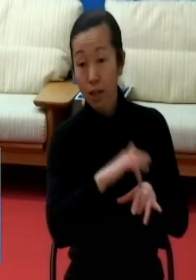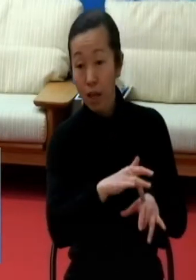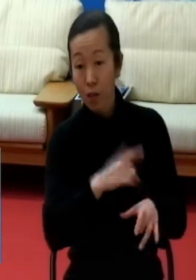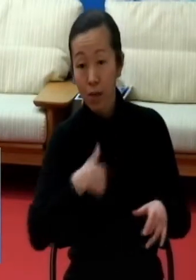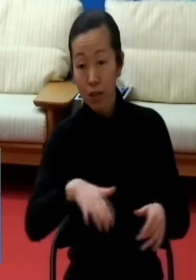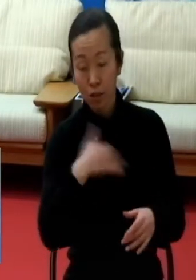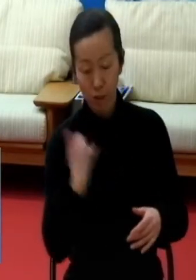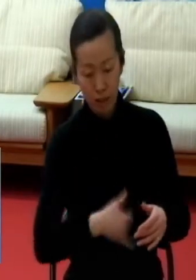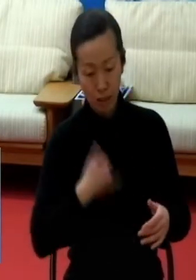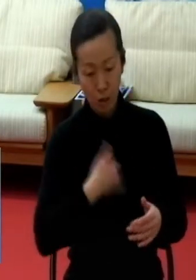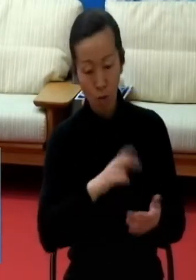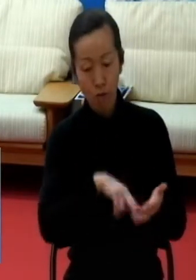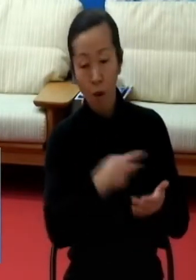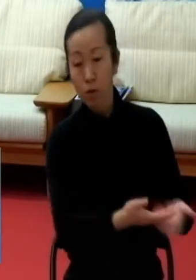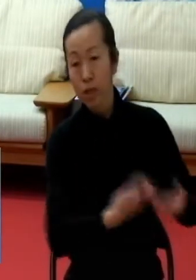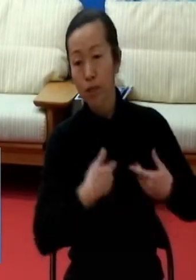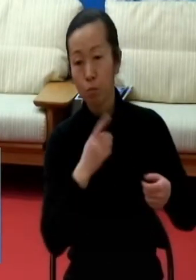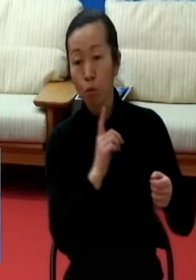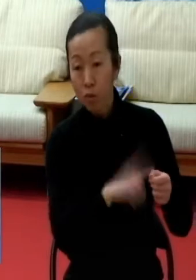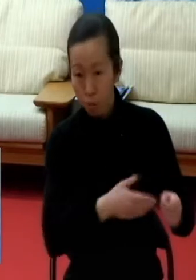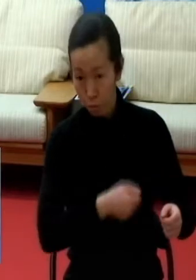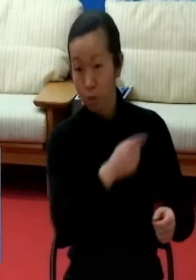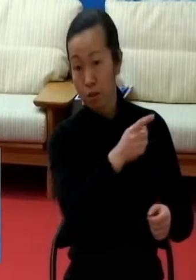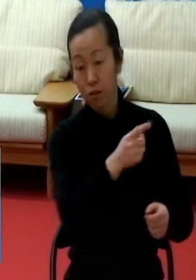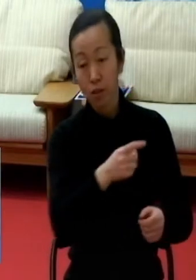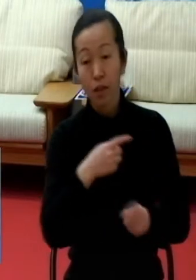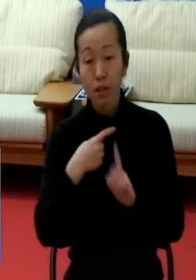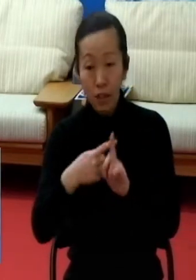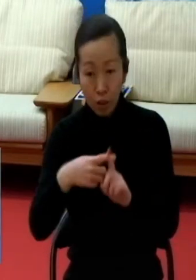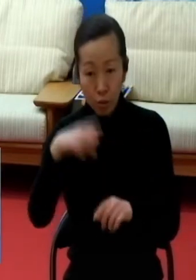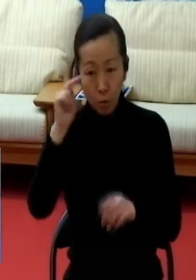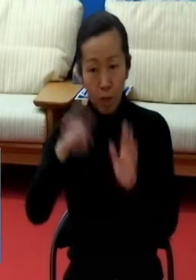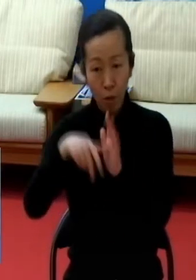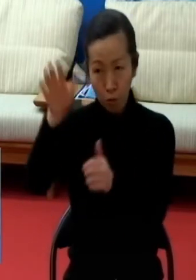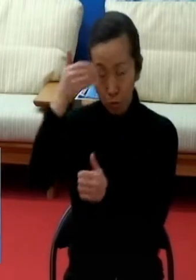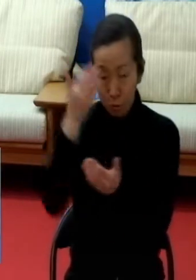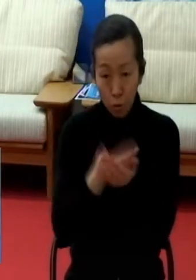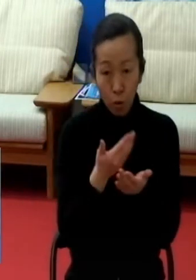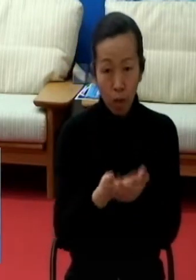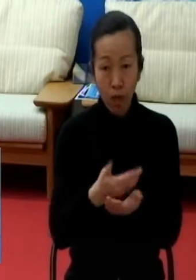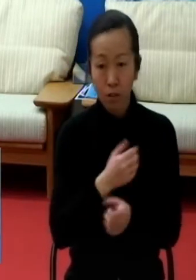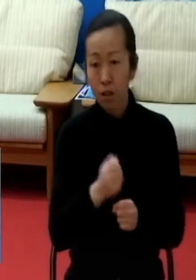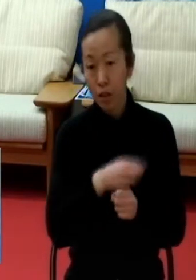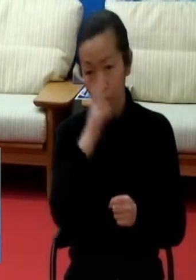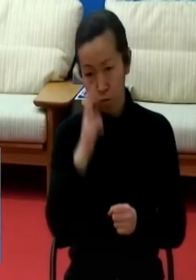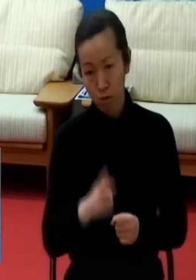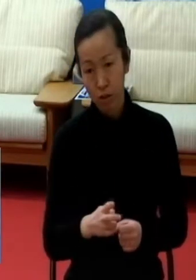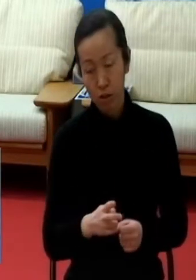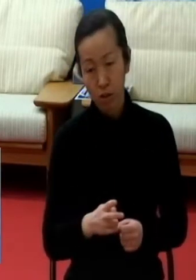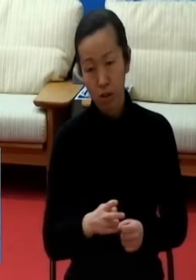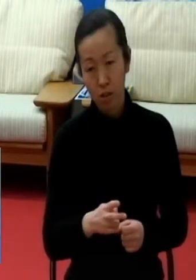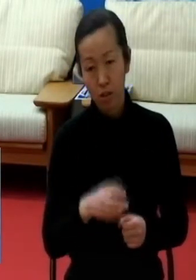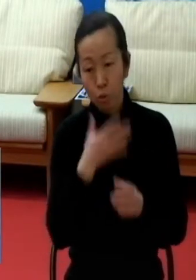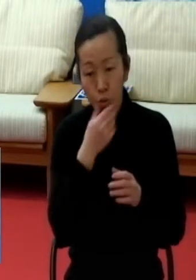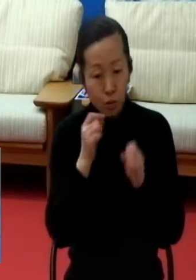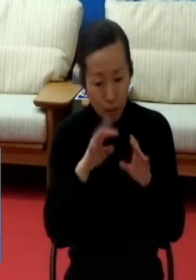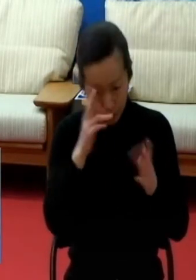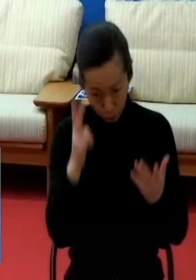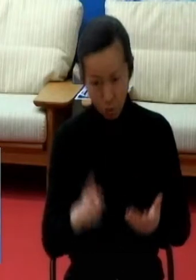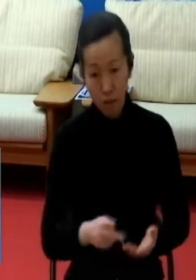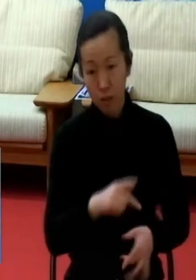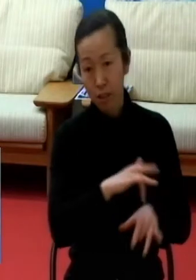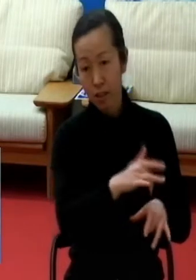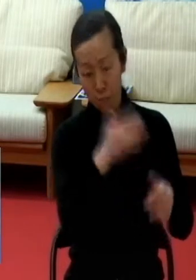예, す。 그리스도 이름을 부르면서 밀리지 말아야 됩니다. それはキリストの皆を呼び求めながら、負けてはなりま 예, せん。 이 시대는 문화